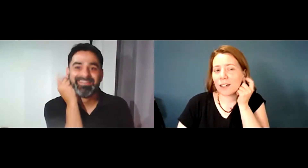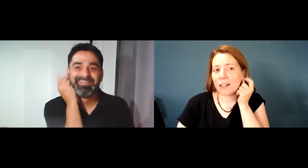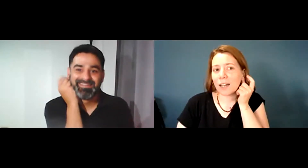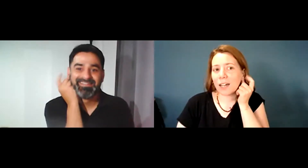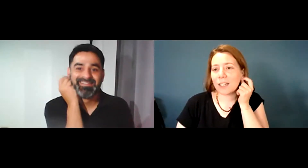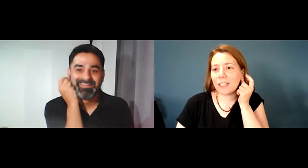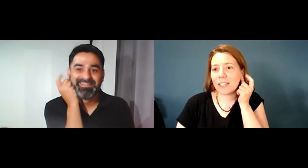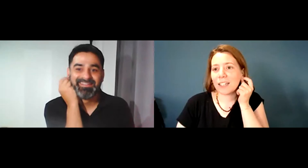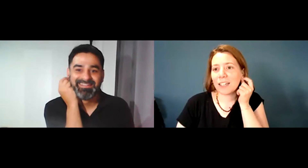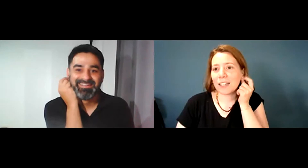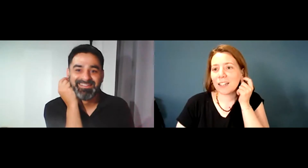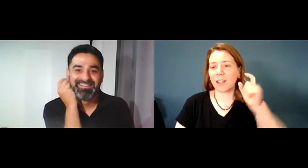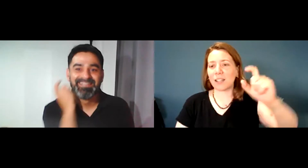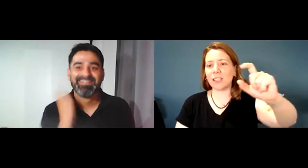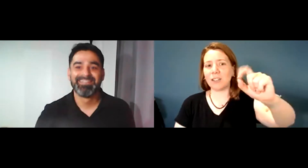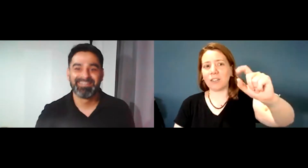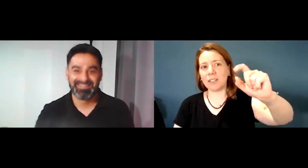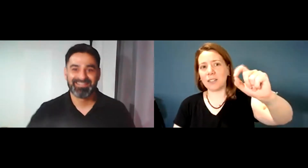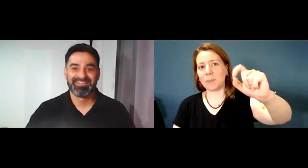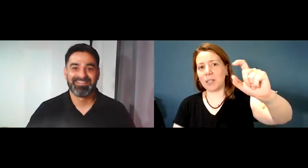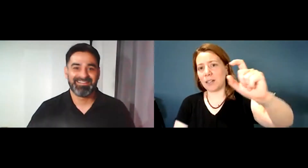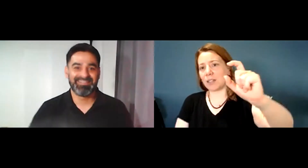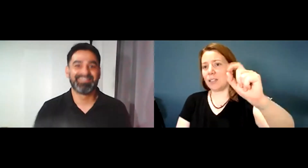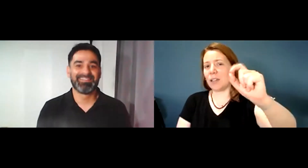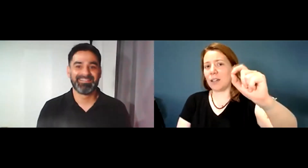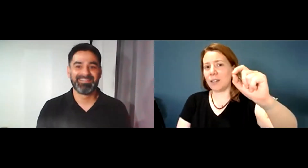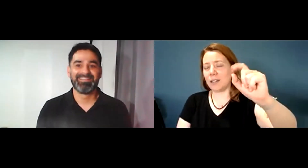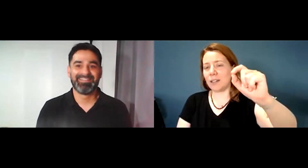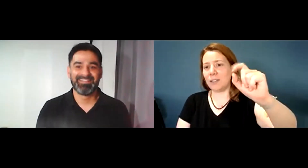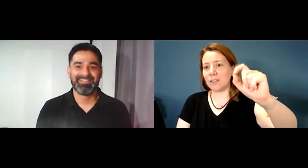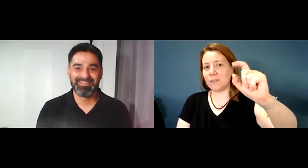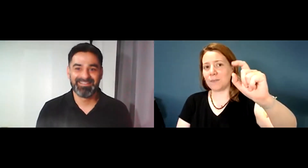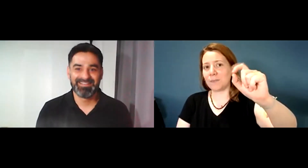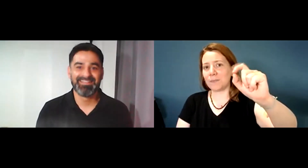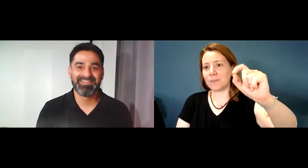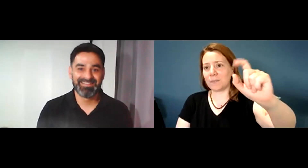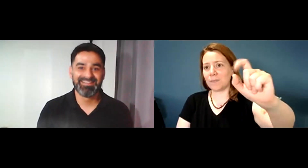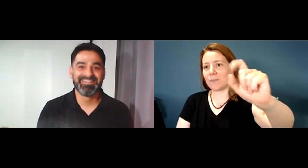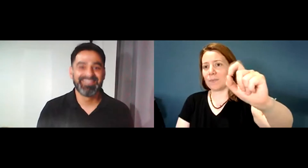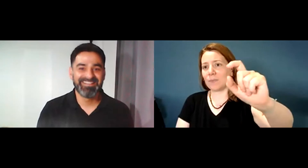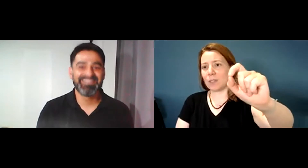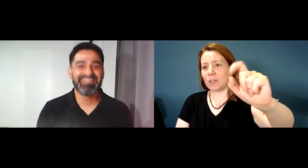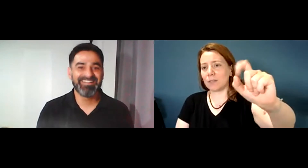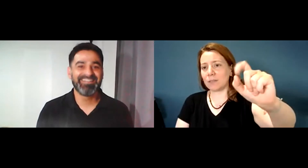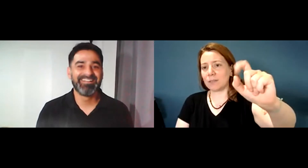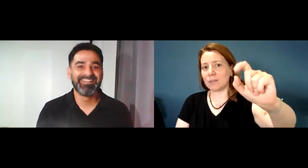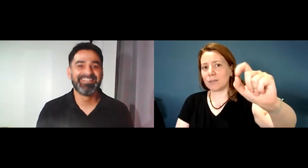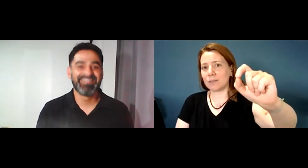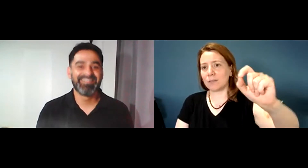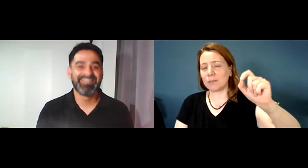Ah, bien, bien, listo. Así, sí. Con esta, mira, sí, Ana. Lindo. Sí, porque tengo el arito. Que me encanta también a mí los